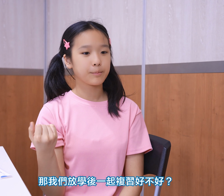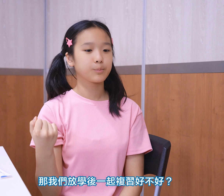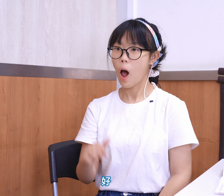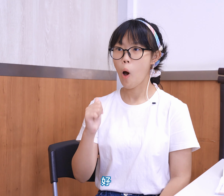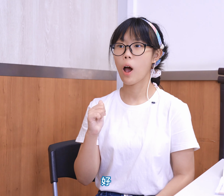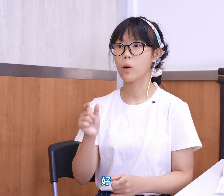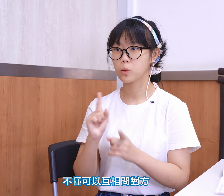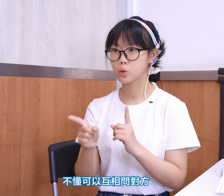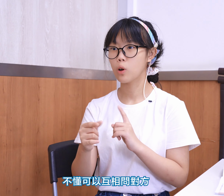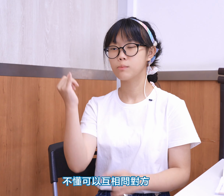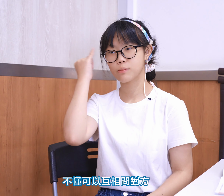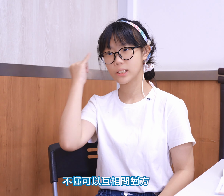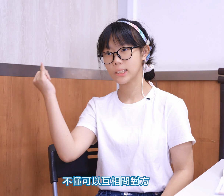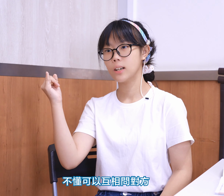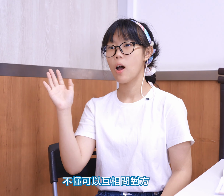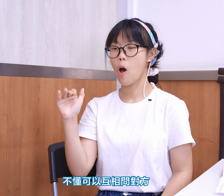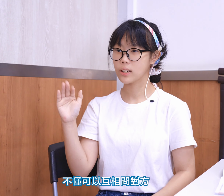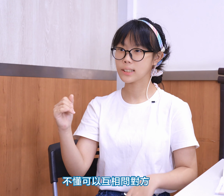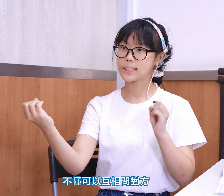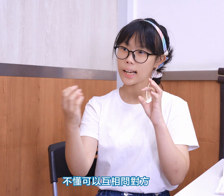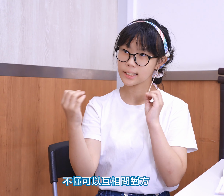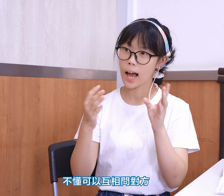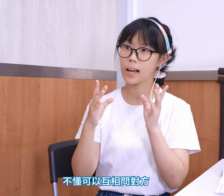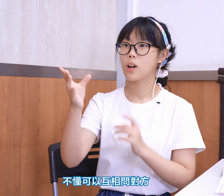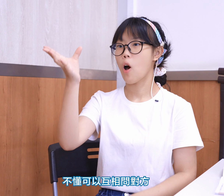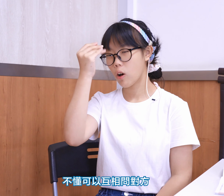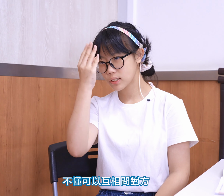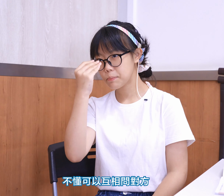好啊，唔識嘅話可以互相問對方。